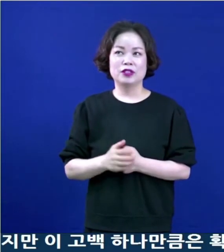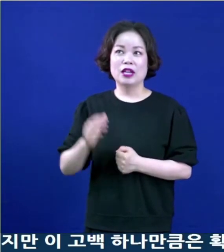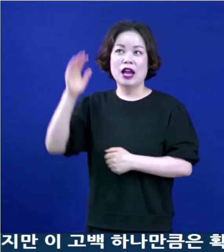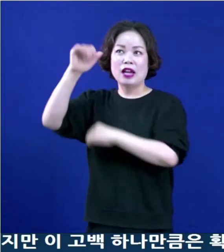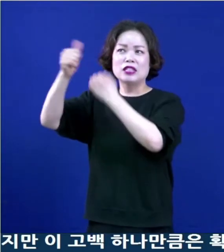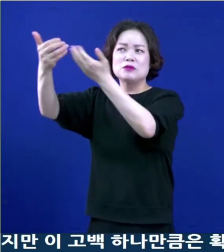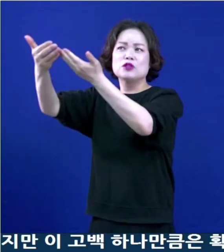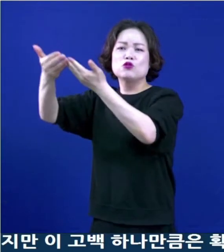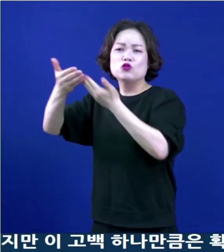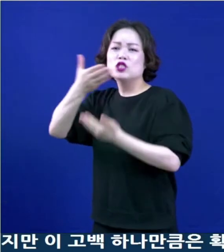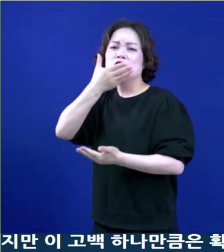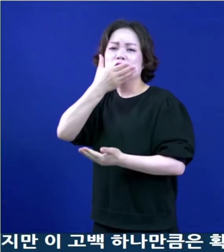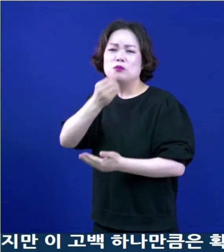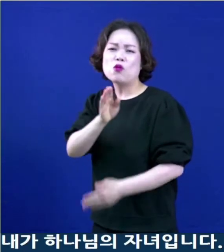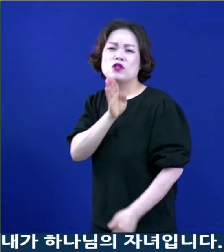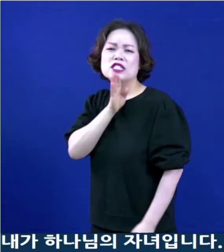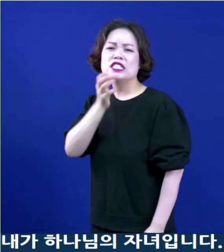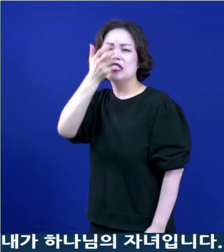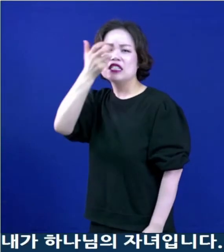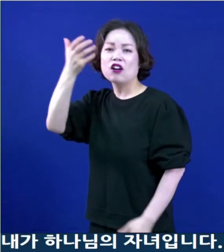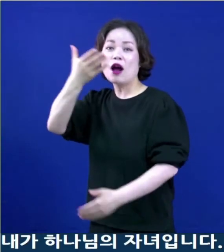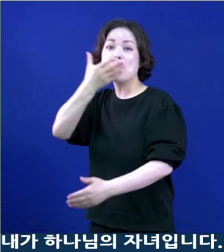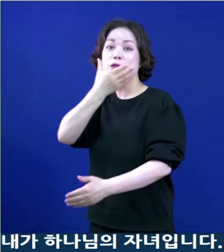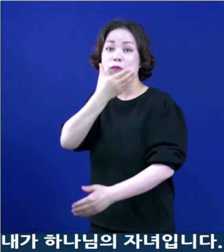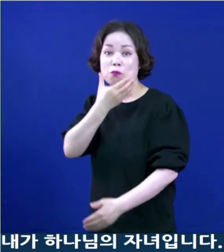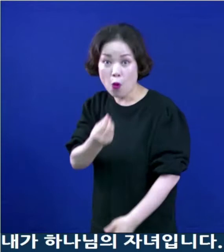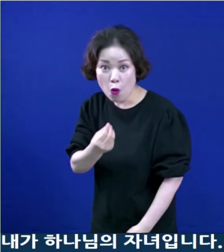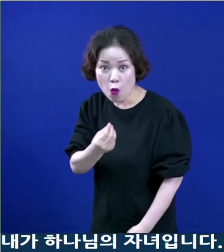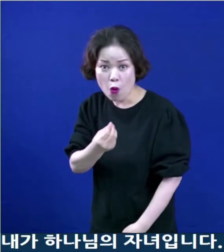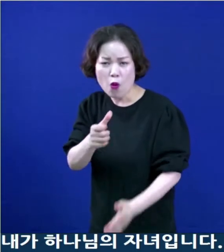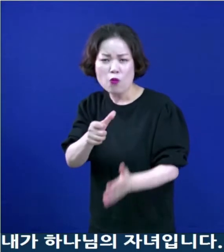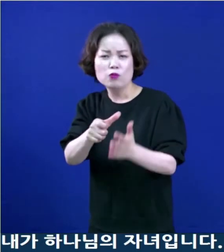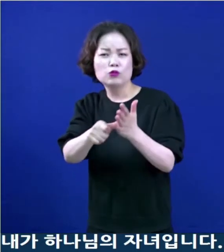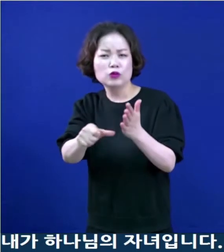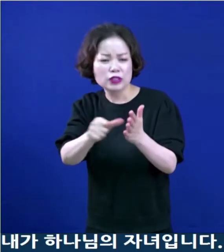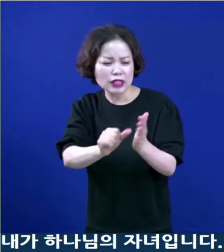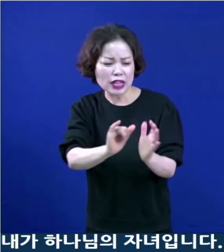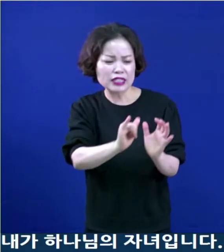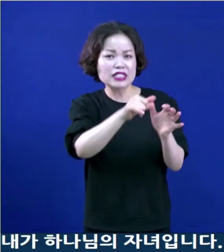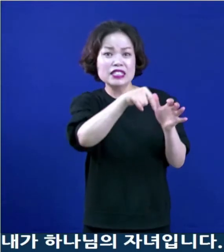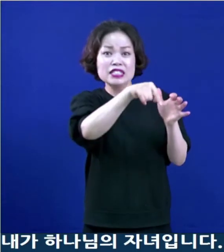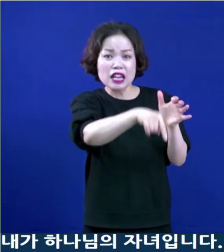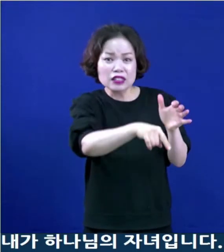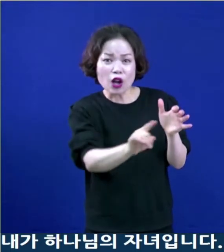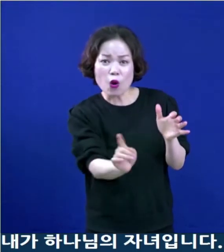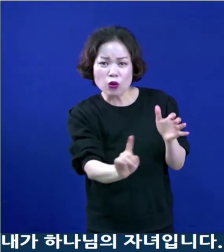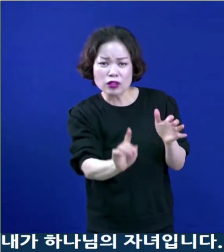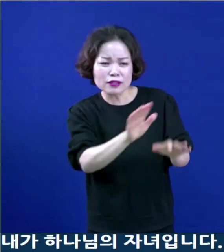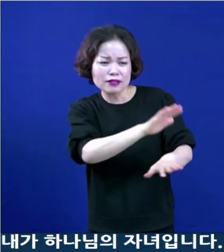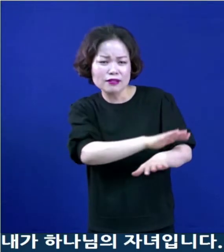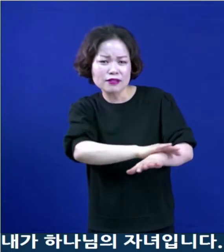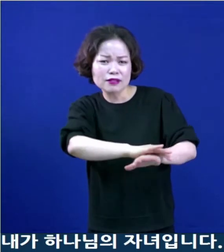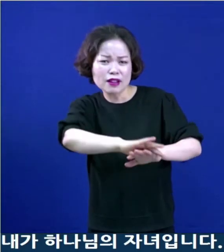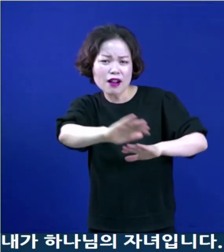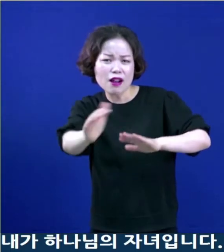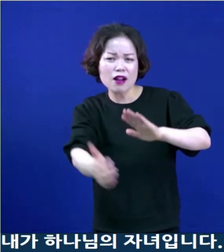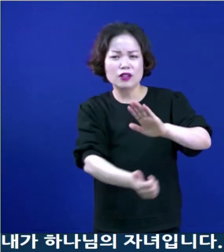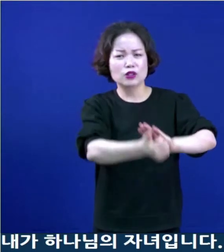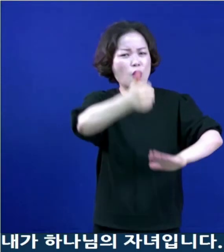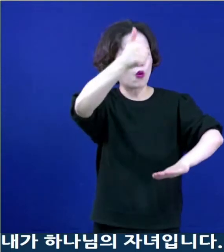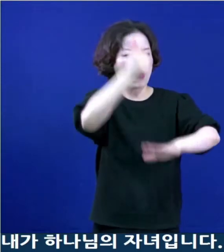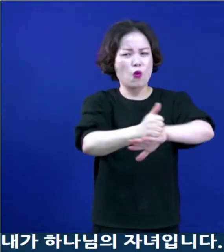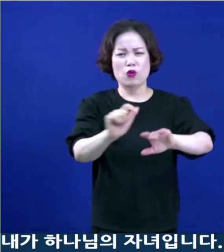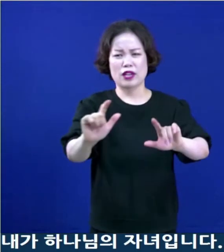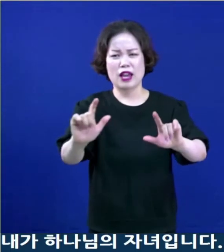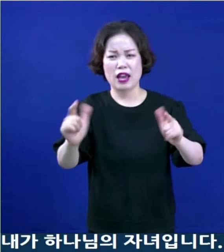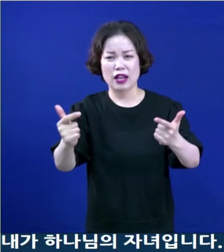천복, 신령한 복, 물질적으로 세상에서 어떻게 잘되고 잘나가는 것이 아니라 이